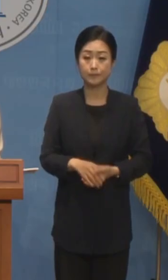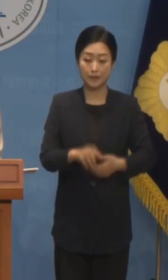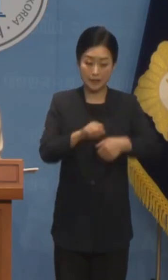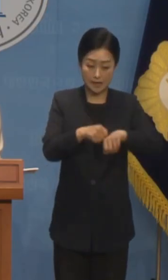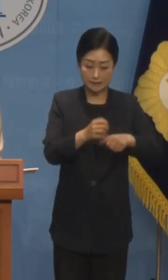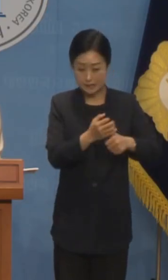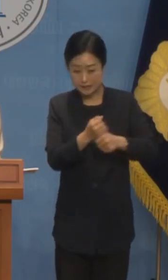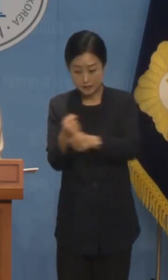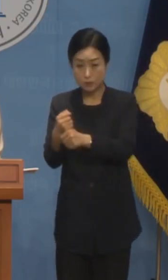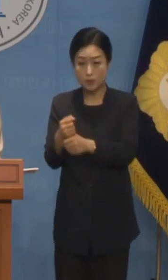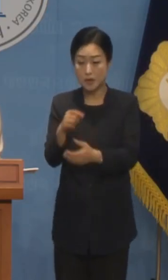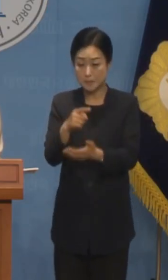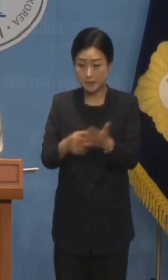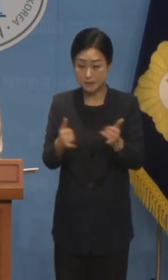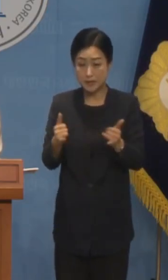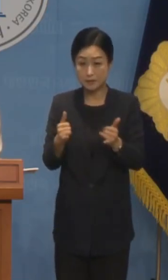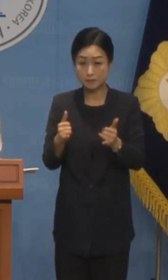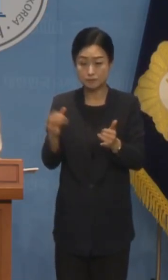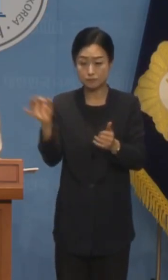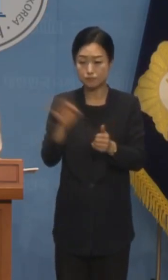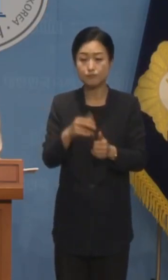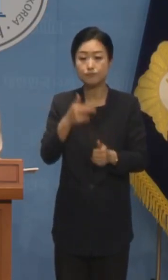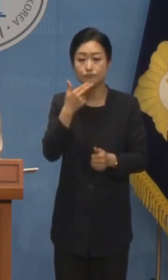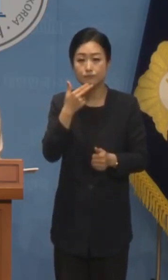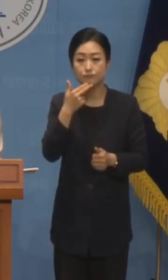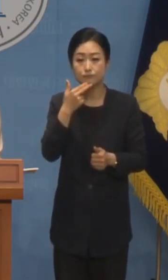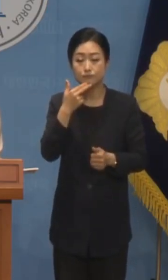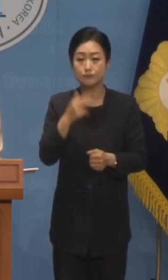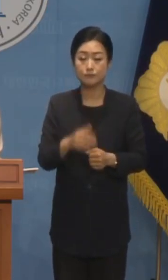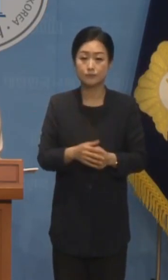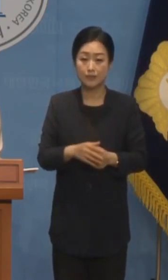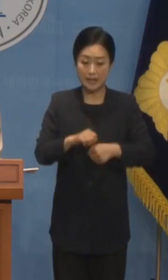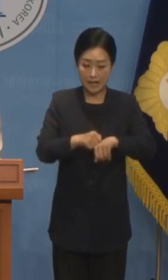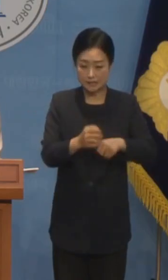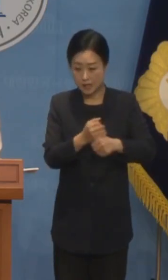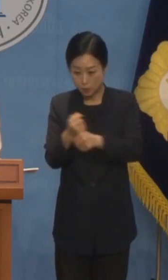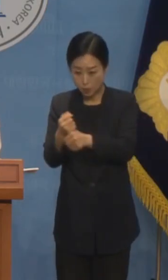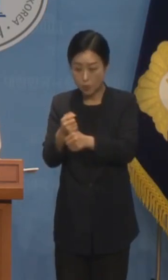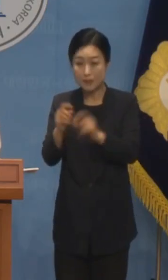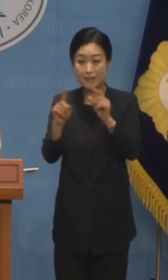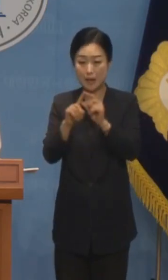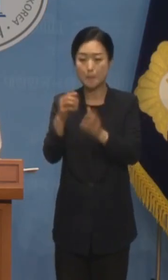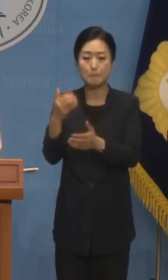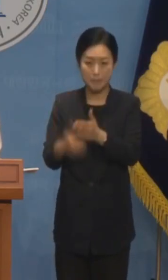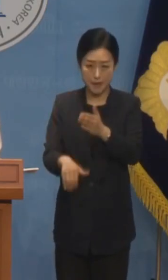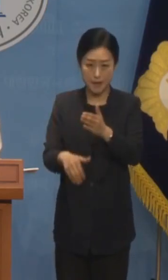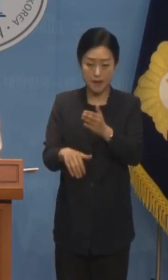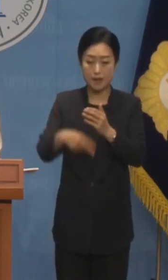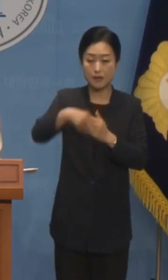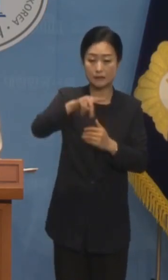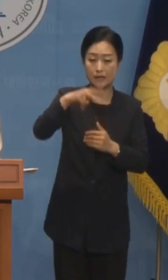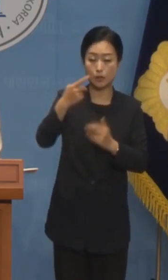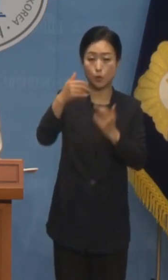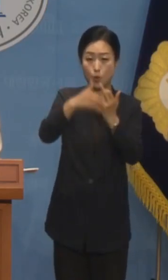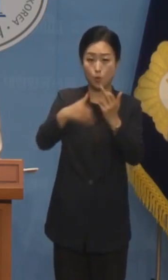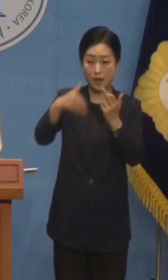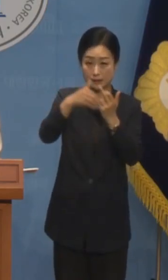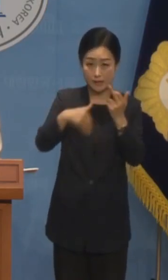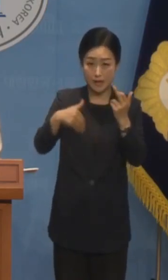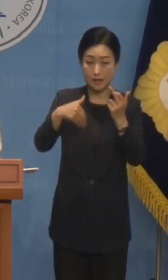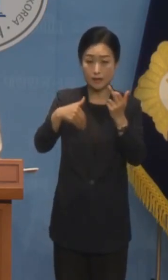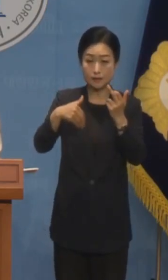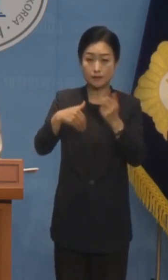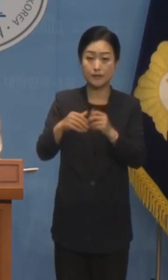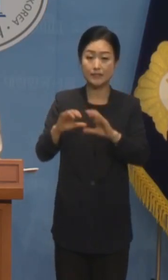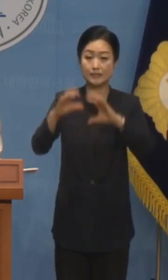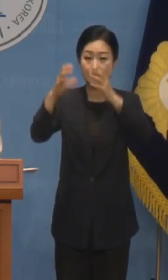강제징용 피해배상금은 면제해주고 강제 동원 표현이 빠진 사도광산 세계문화유산 등재를 그대로 수용하던 윤석열